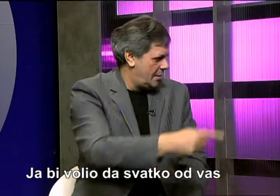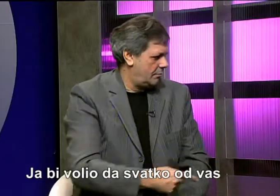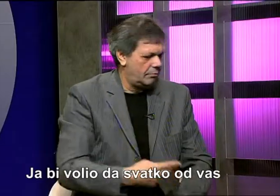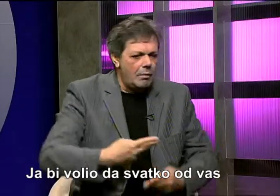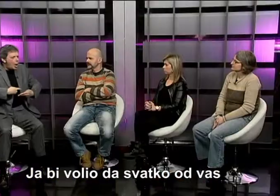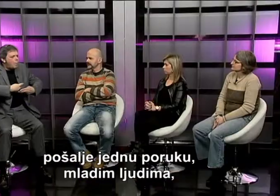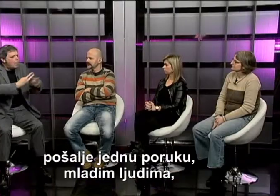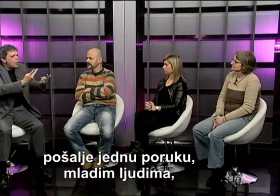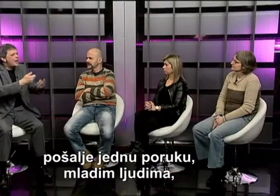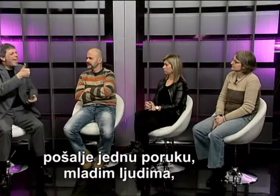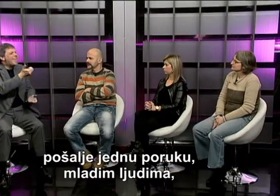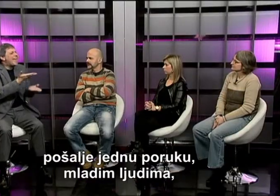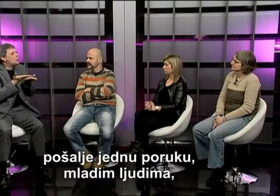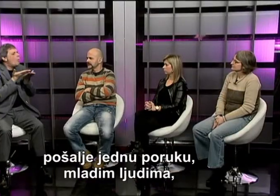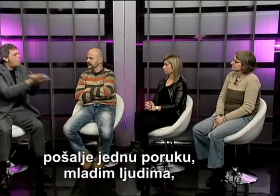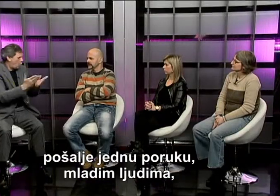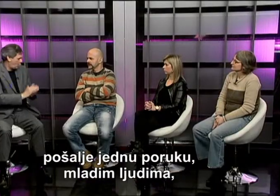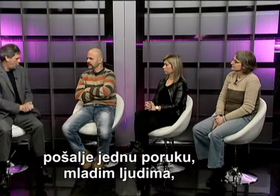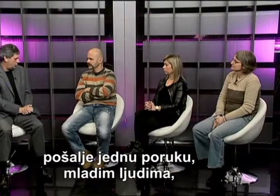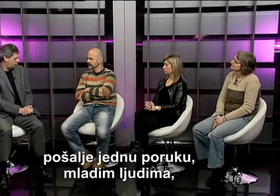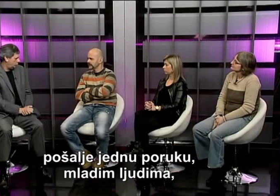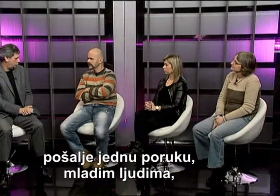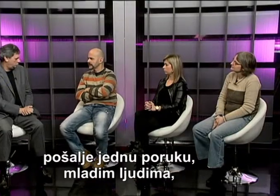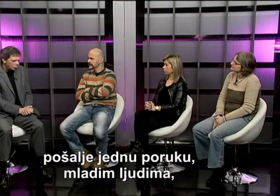vas pošalje jednu poruku